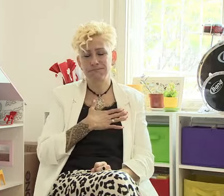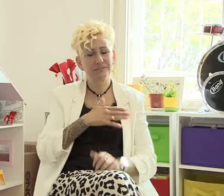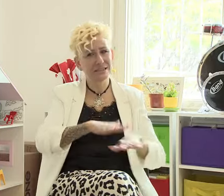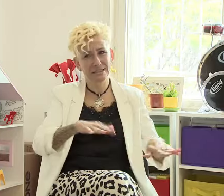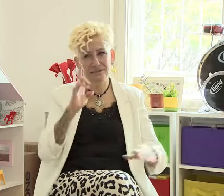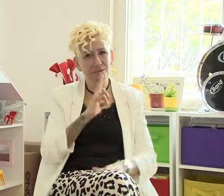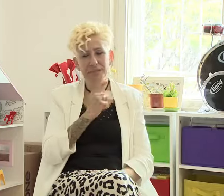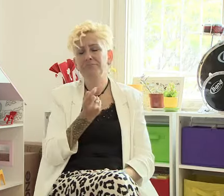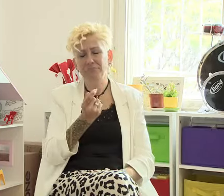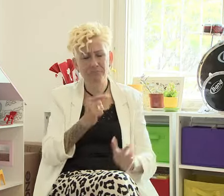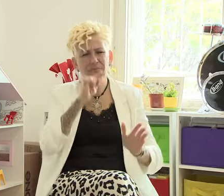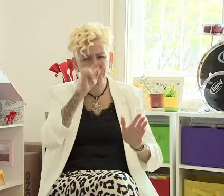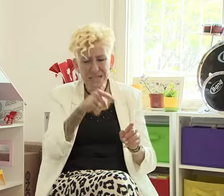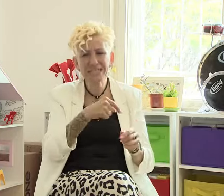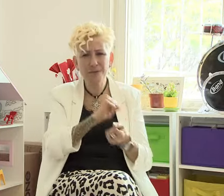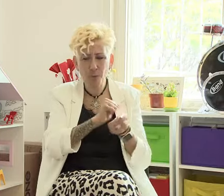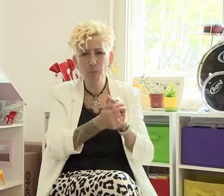Важно е да се борим за това при глухите деца.